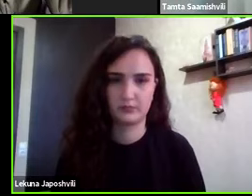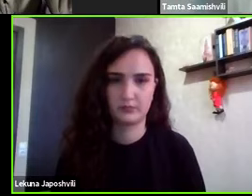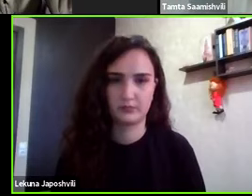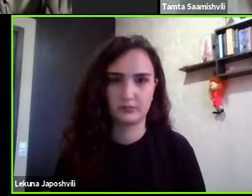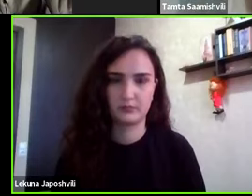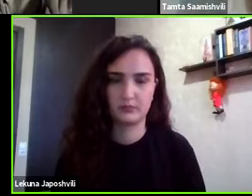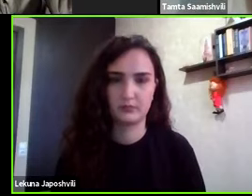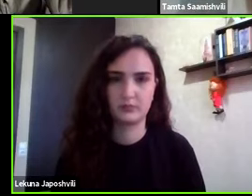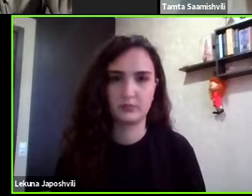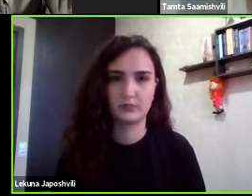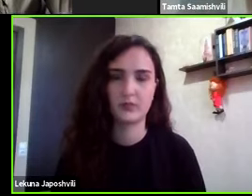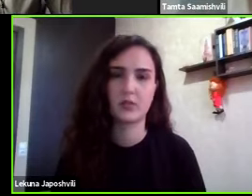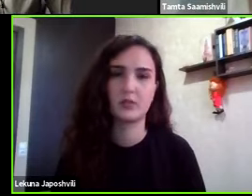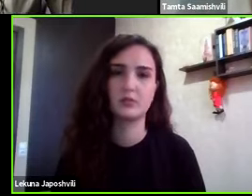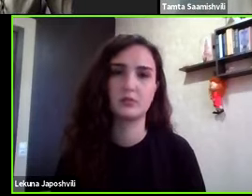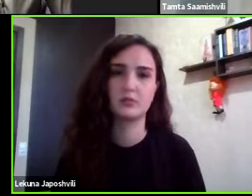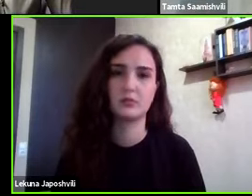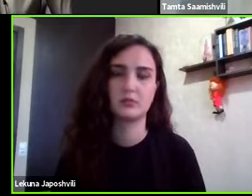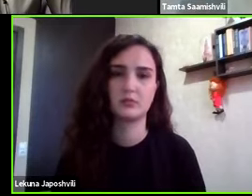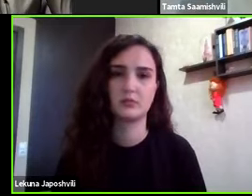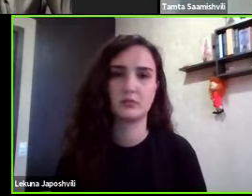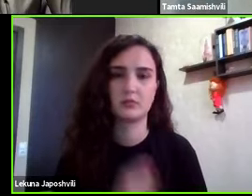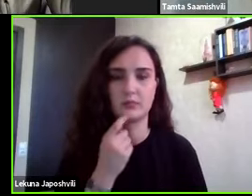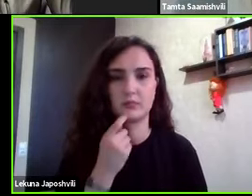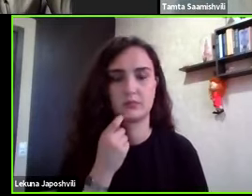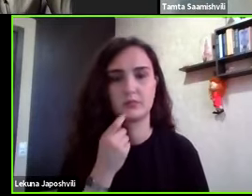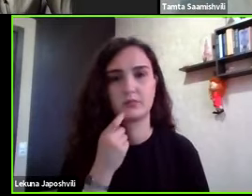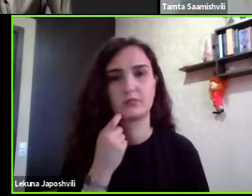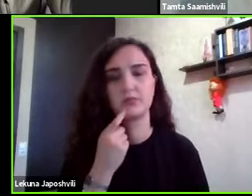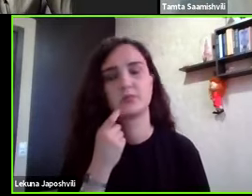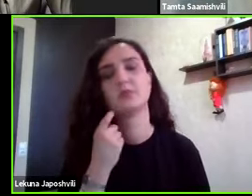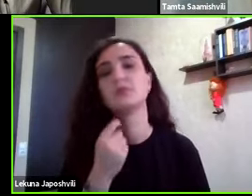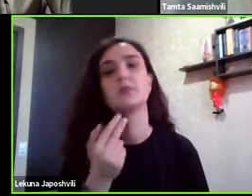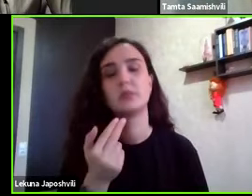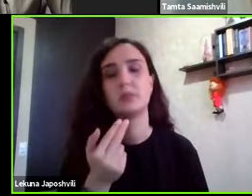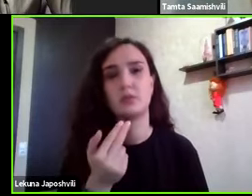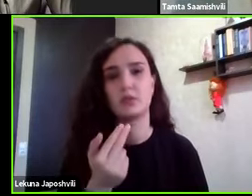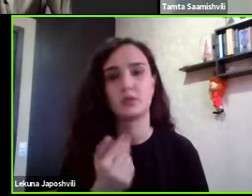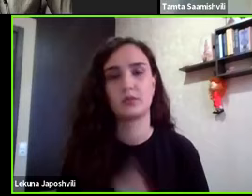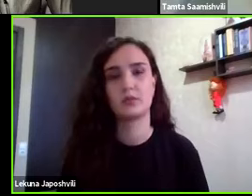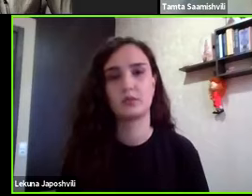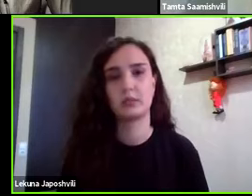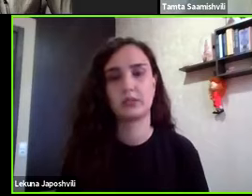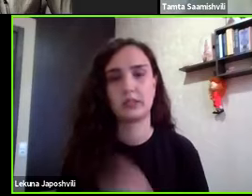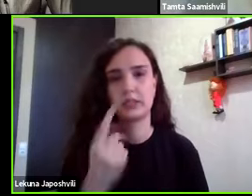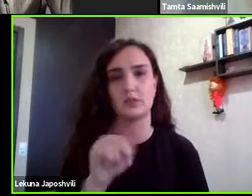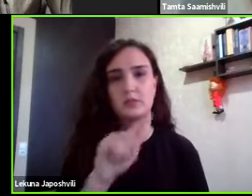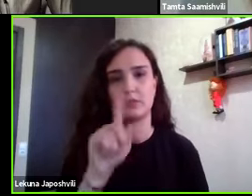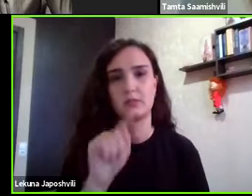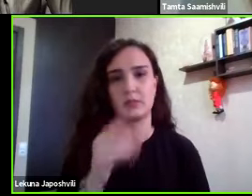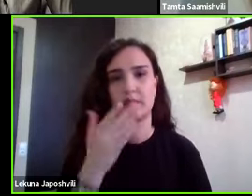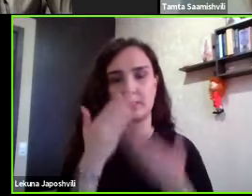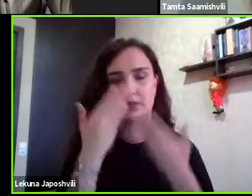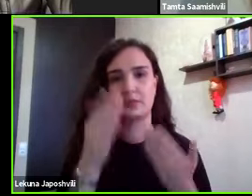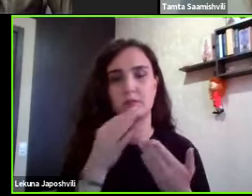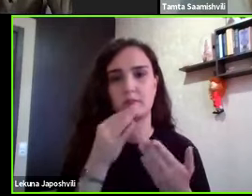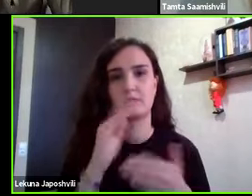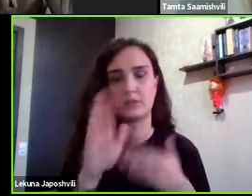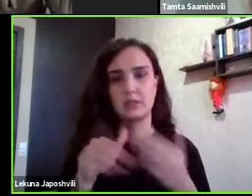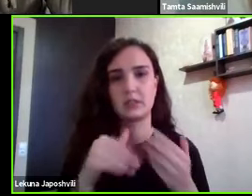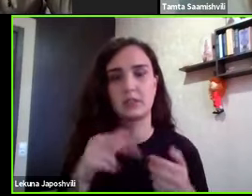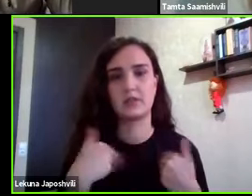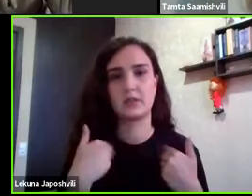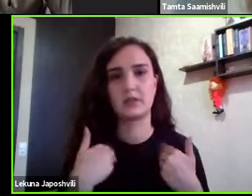რამდენიმე ფორმა არსებობს, ბატონო? კი ბატონო, ერთ შეკითხვას წავიკითხავ და მე